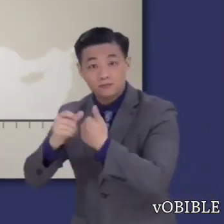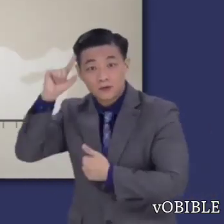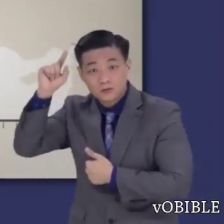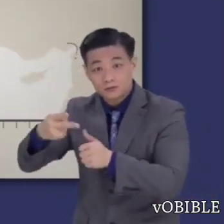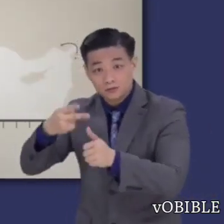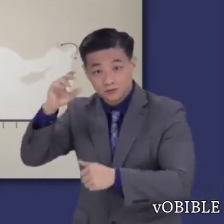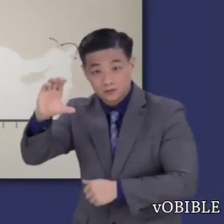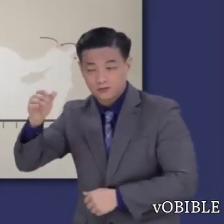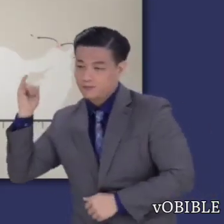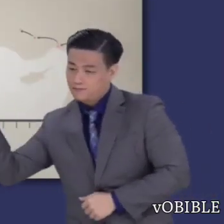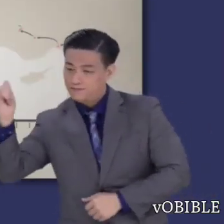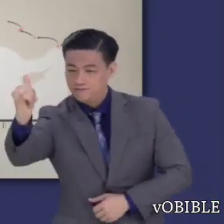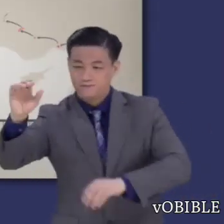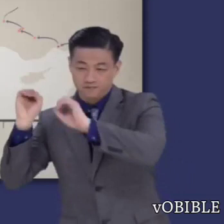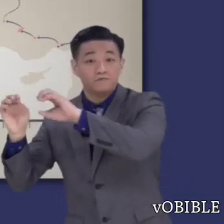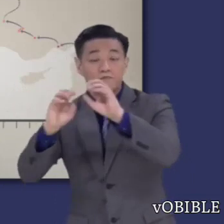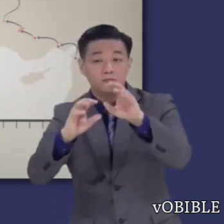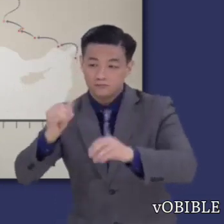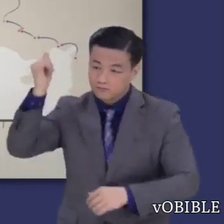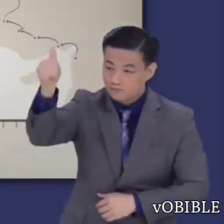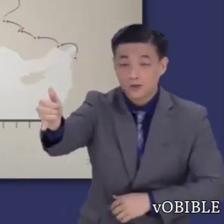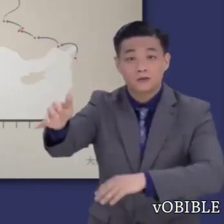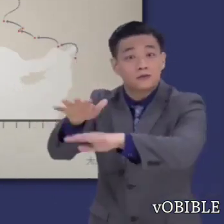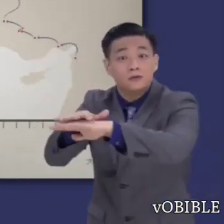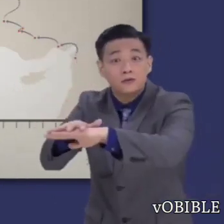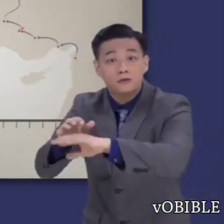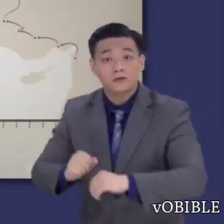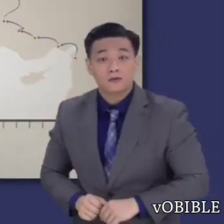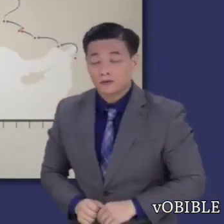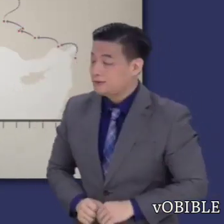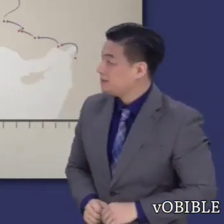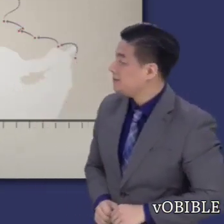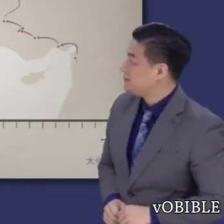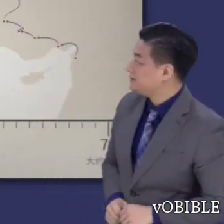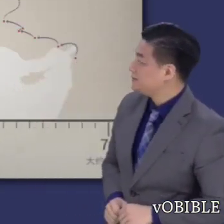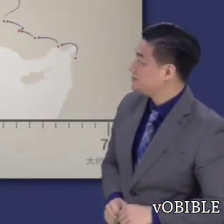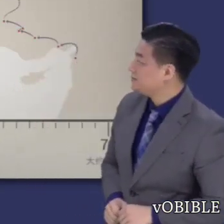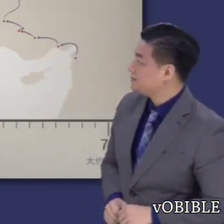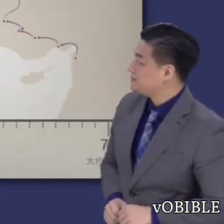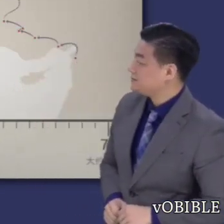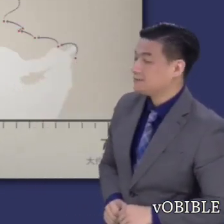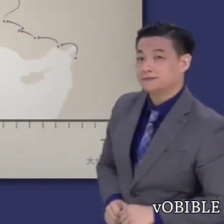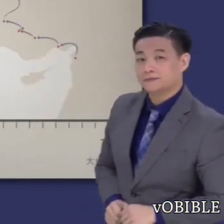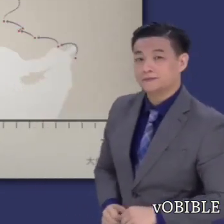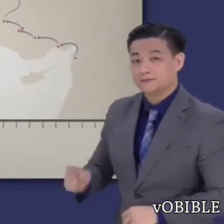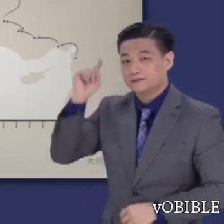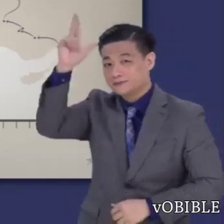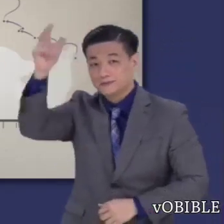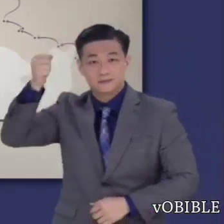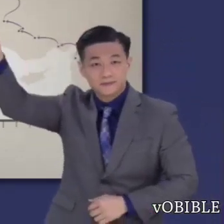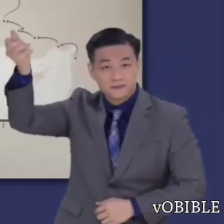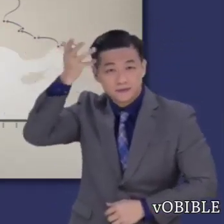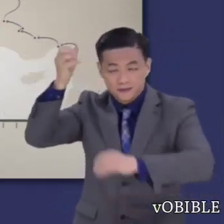多年前，保罗在第二次传道旅程期间来到特洛阿斯，他在那里看到一个异象。